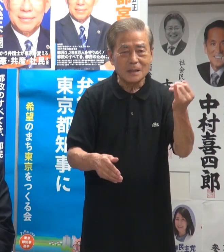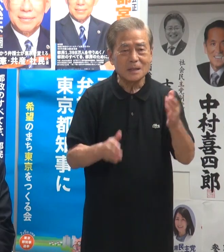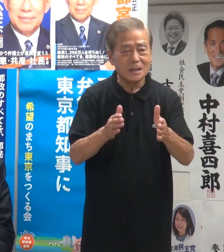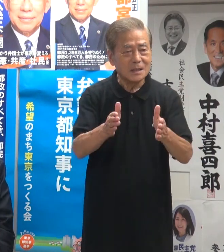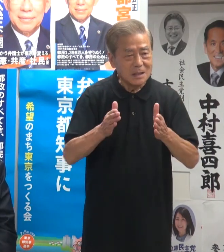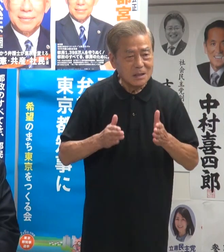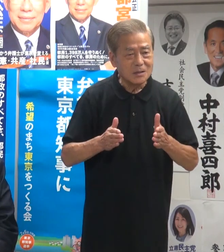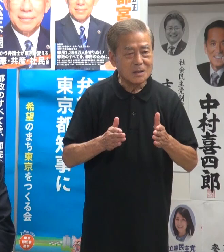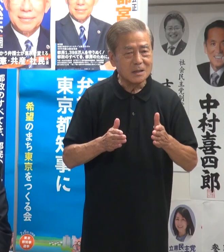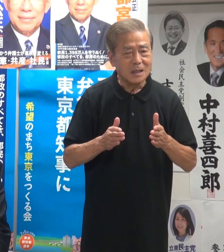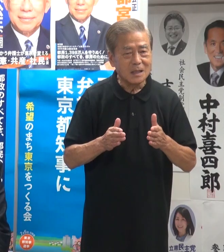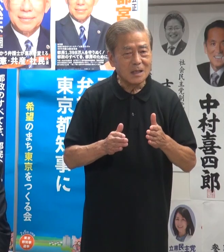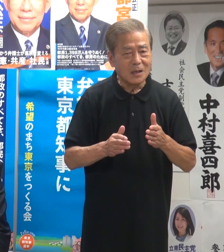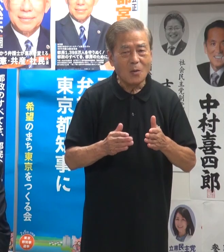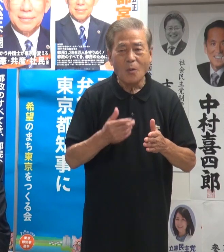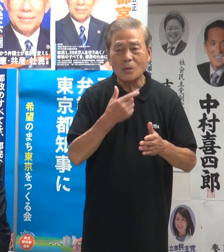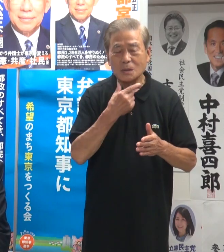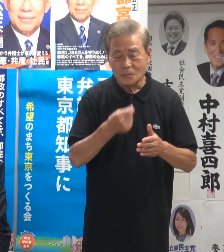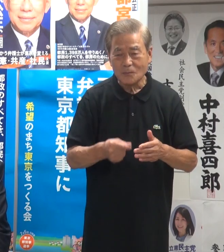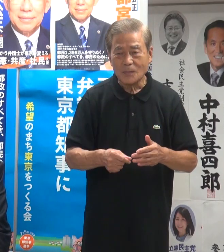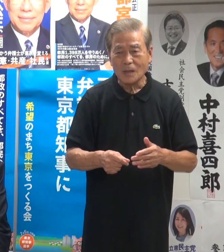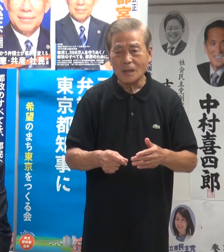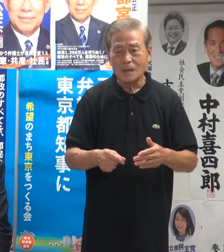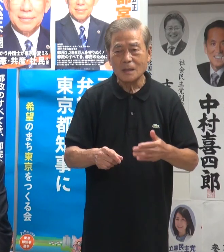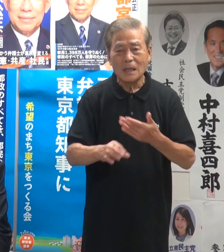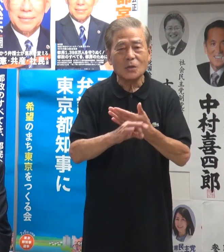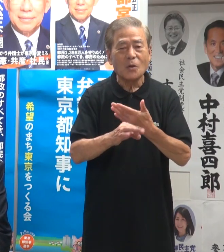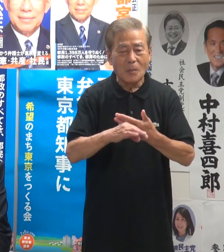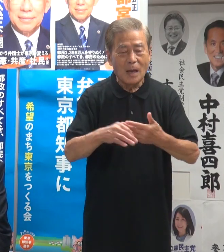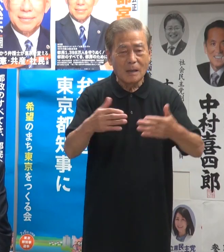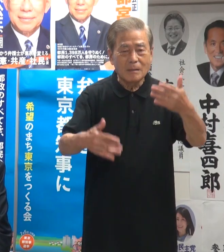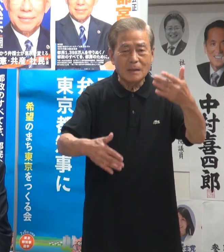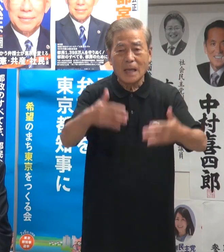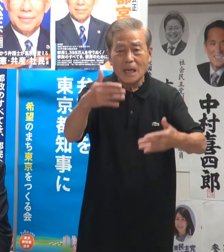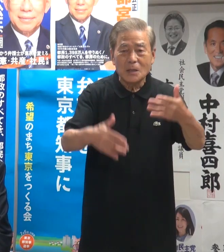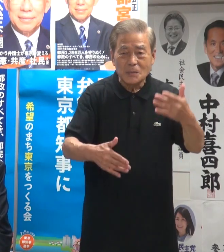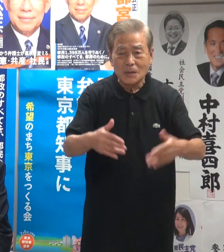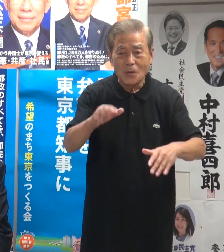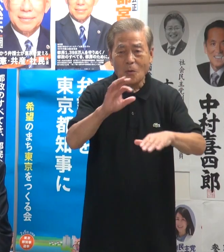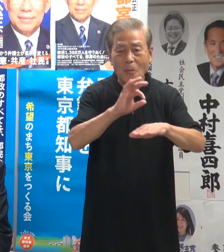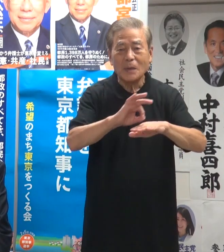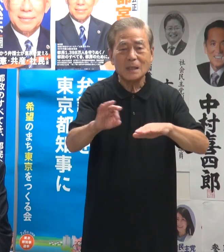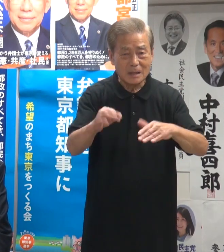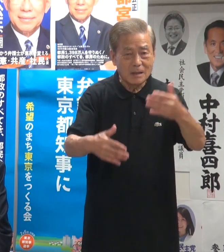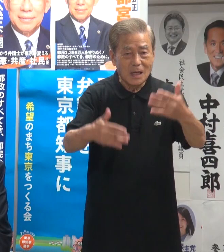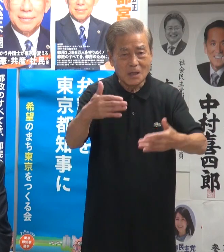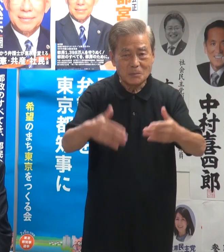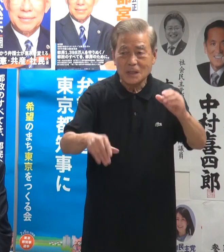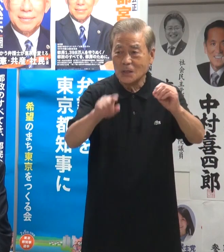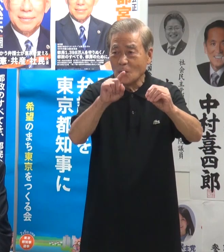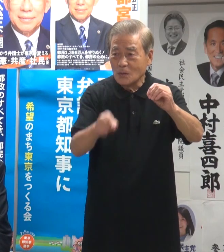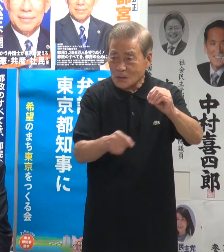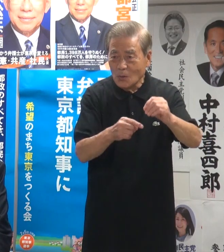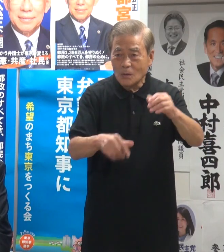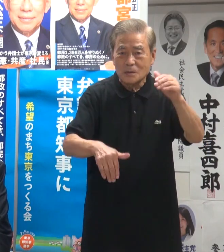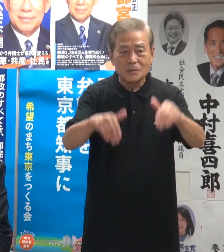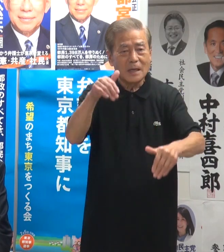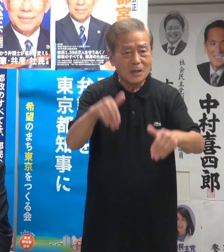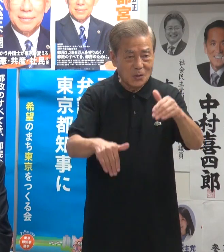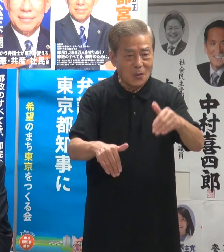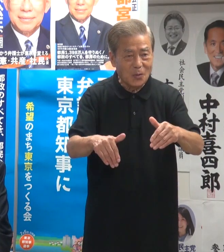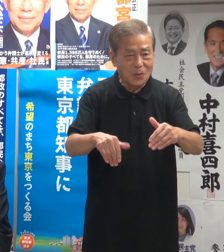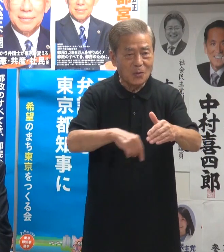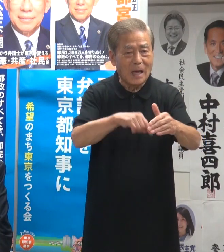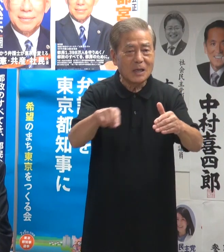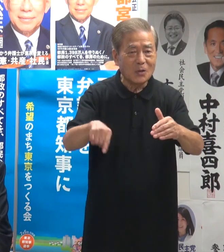のあれですけど、ただそういうテレビメディアと選挙戦の問題は本当にあのきちっとあの議論